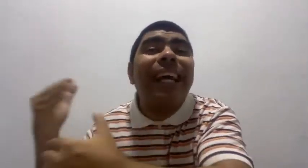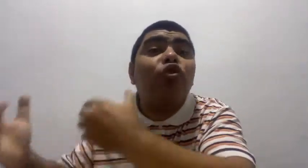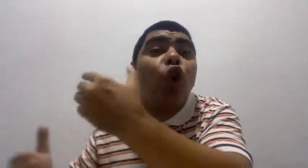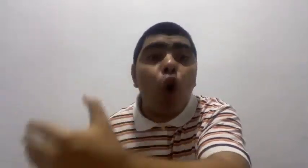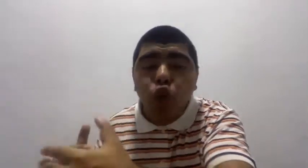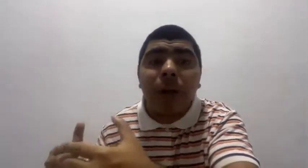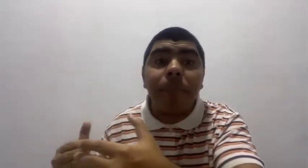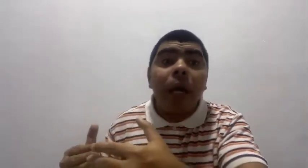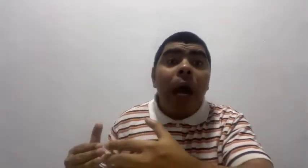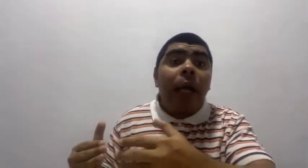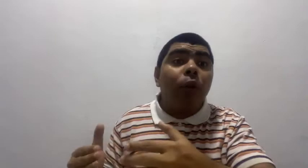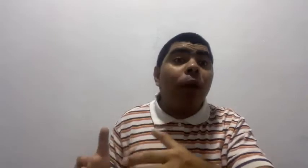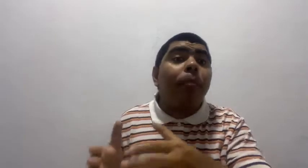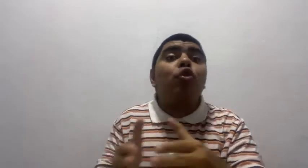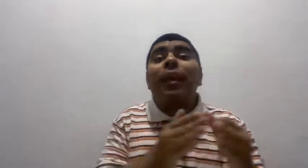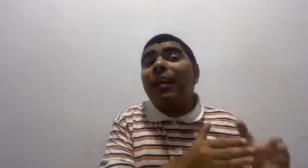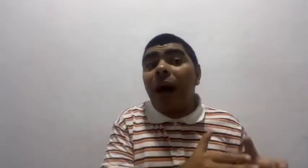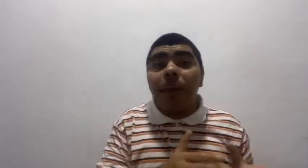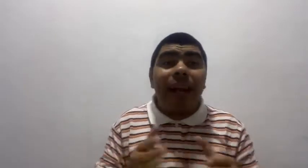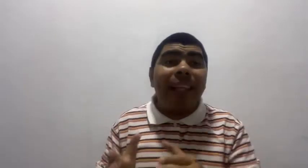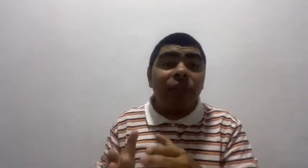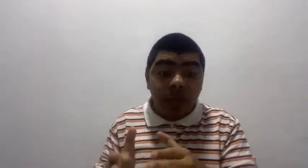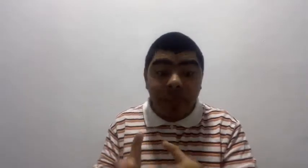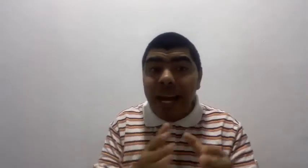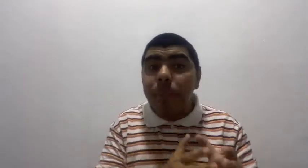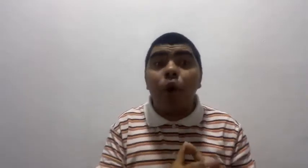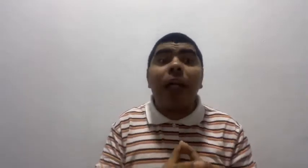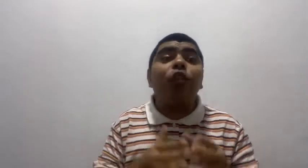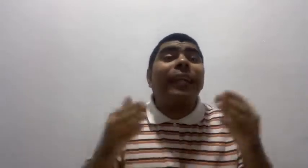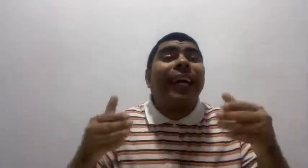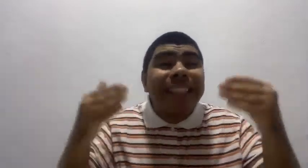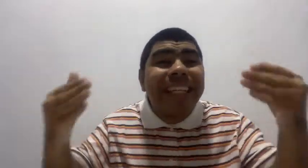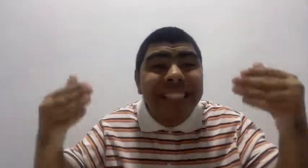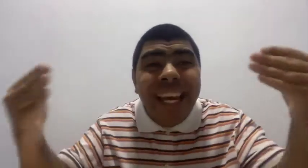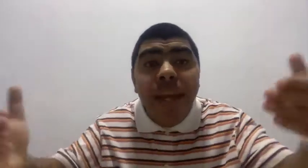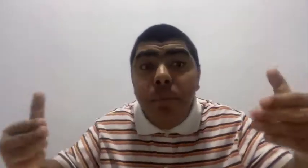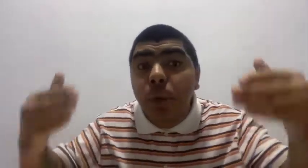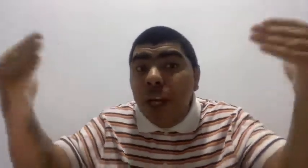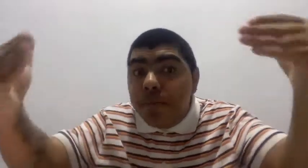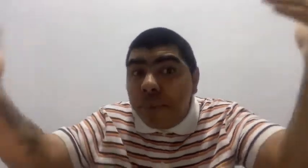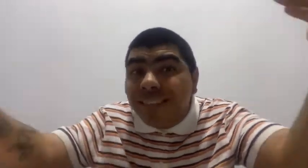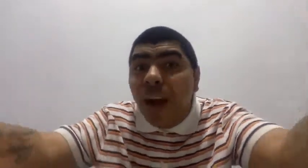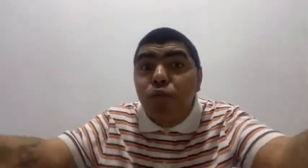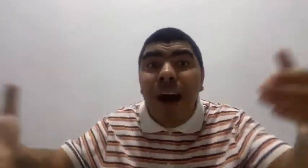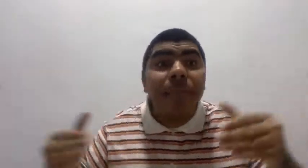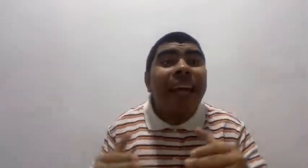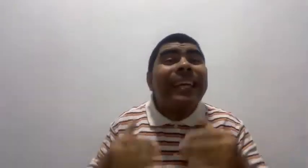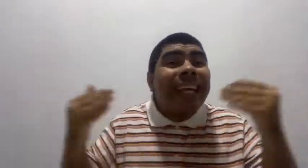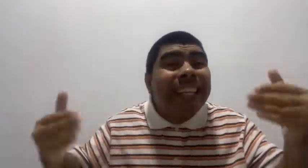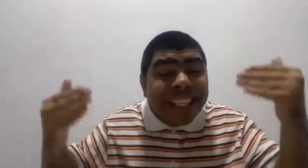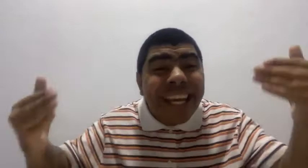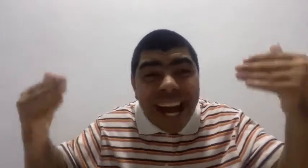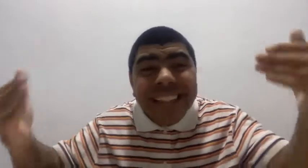enseñando cosas. Aleluya. Porque la Biblia dice en Apocalipsis que el que esté limpio, límpiese aún más. Y el que sea